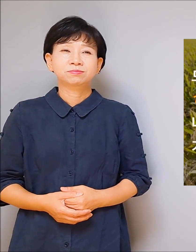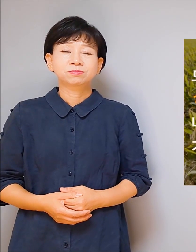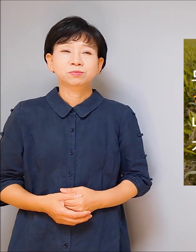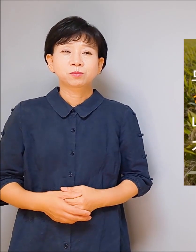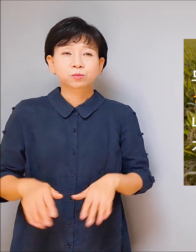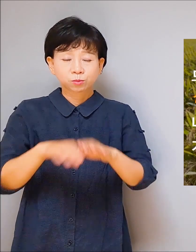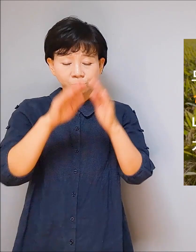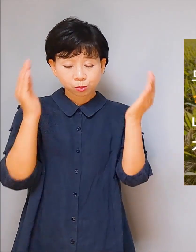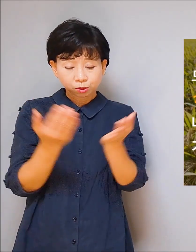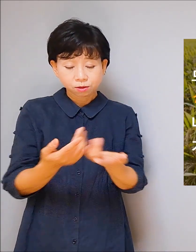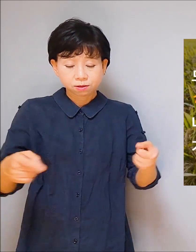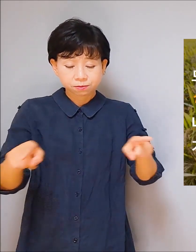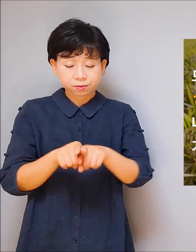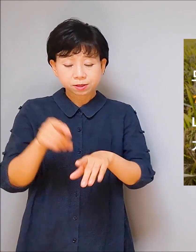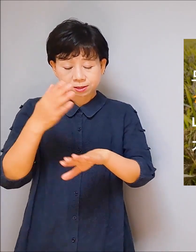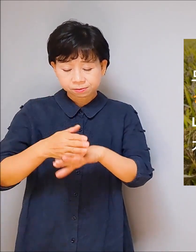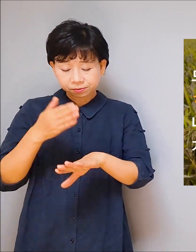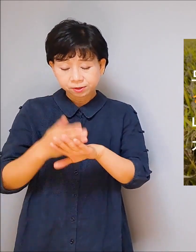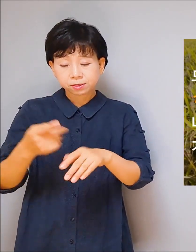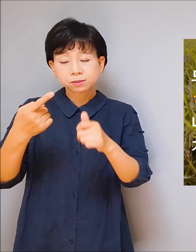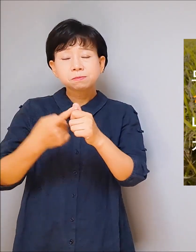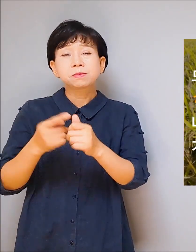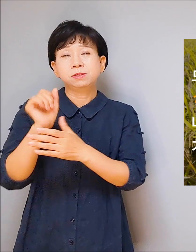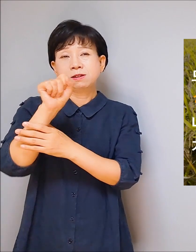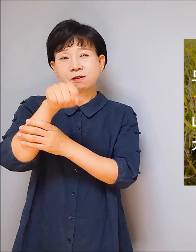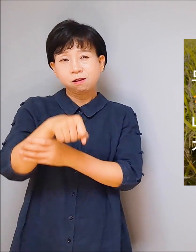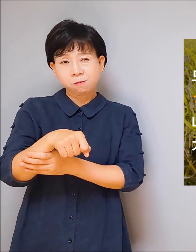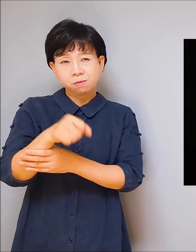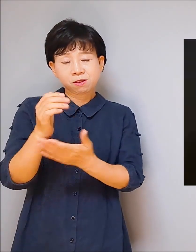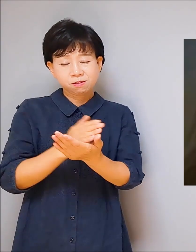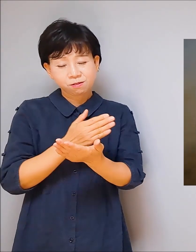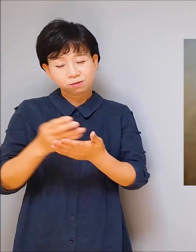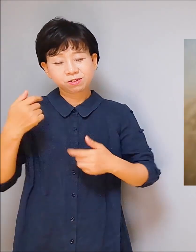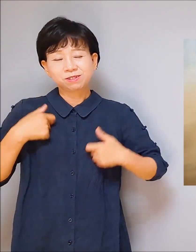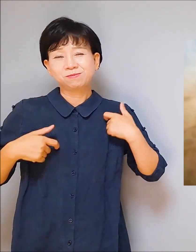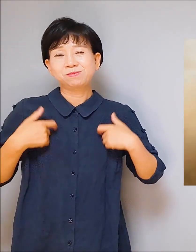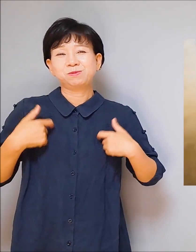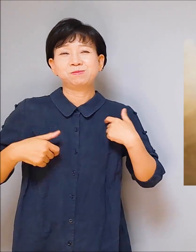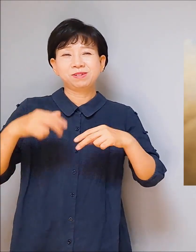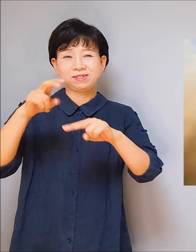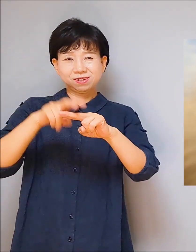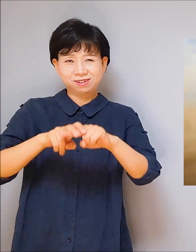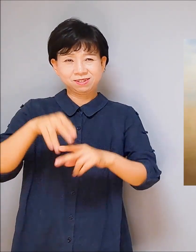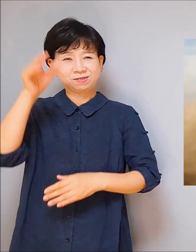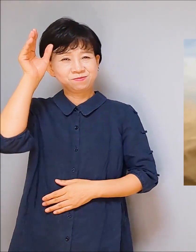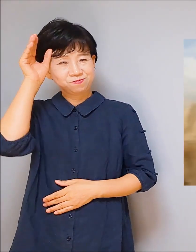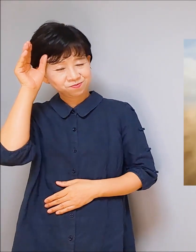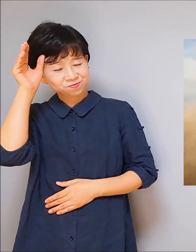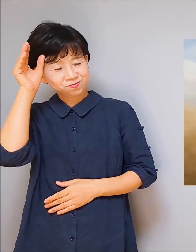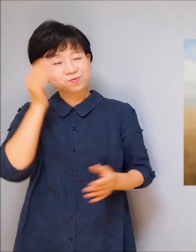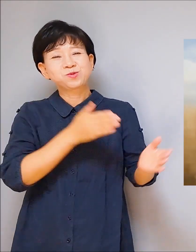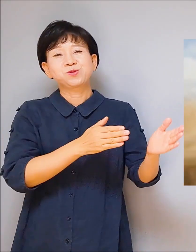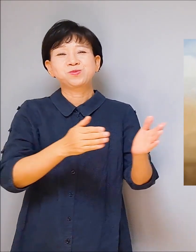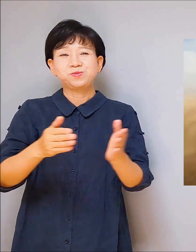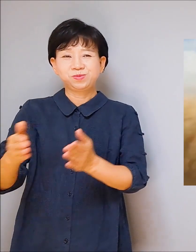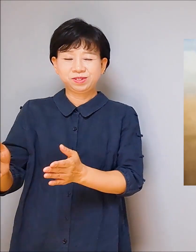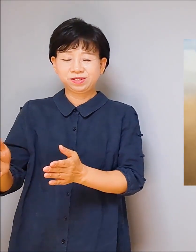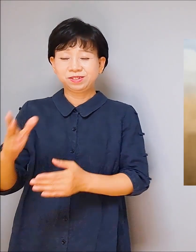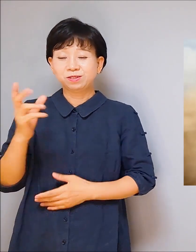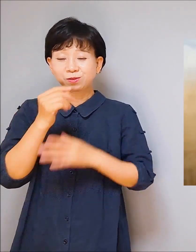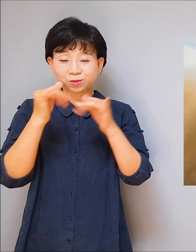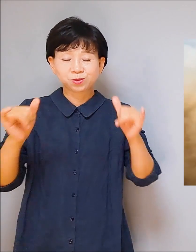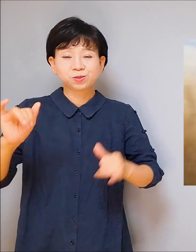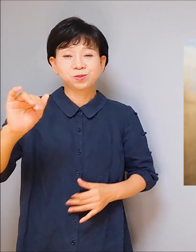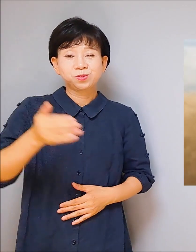모두 함께 감사의 첫 열매를 나눌 수 있는 기쁨의 자리를 기대하시고 준비하시는 성도